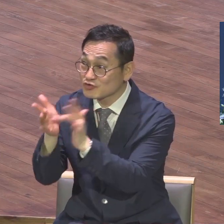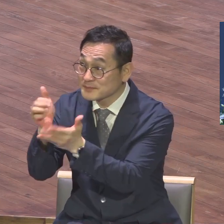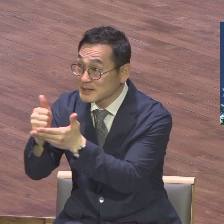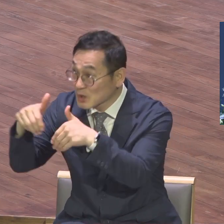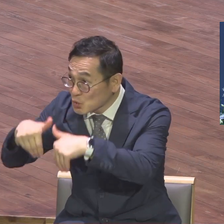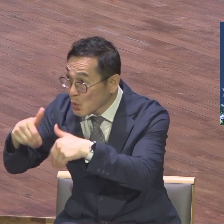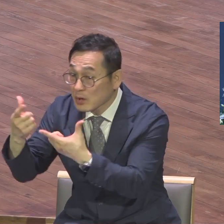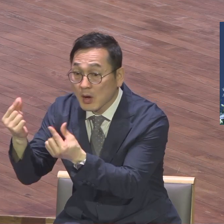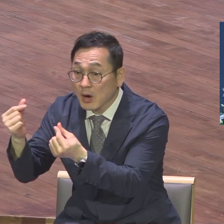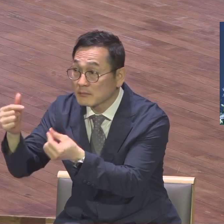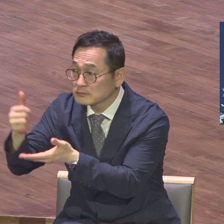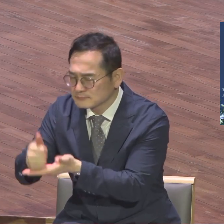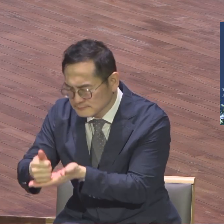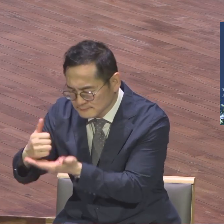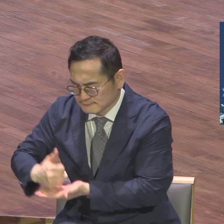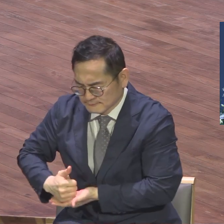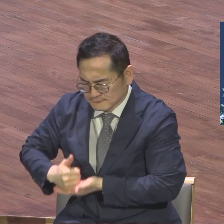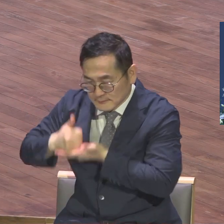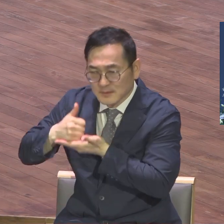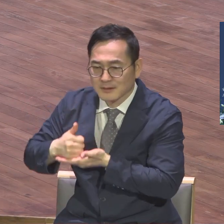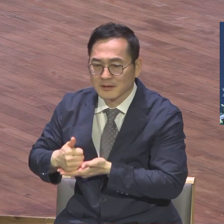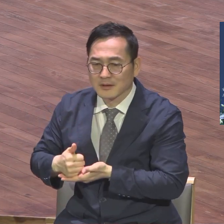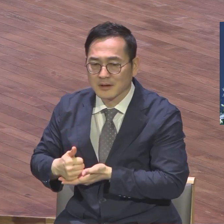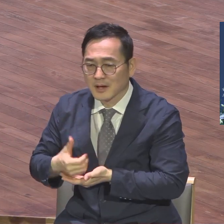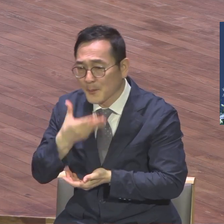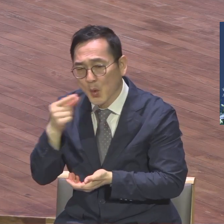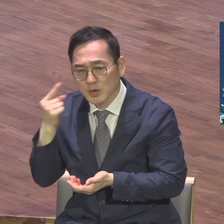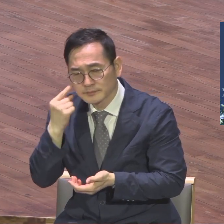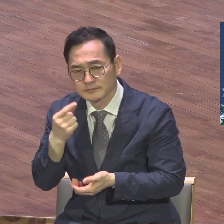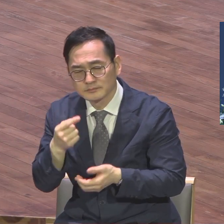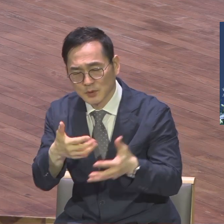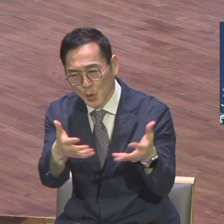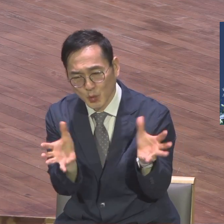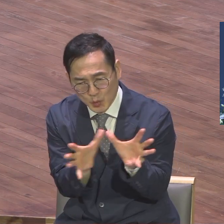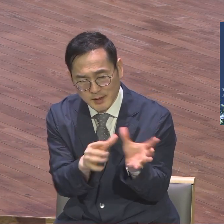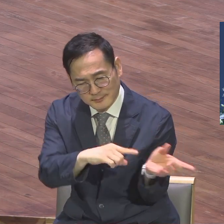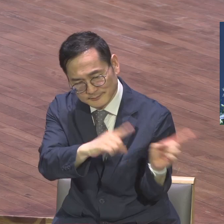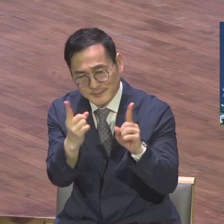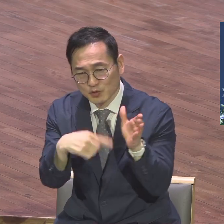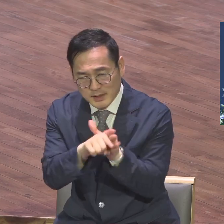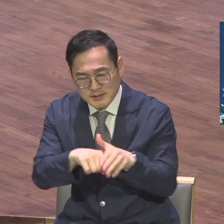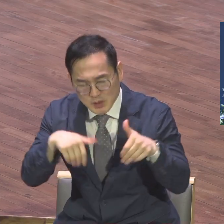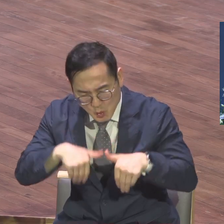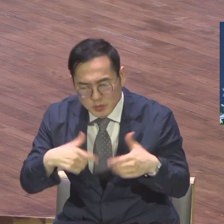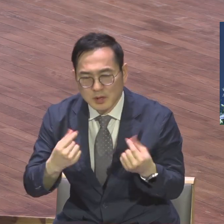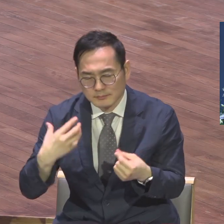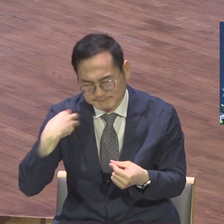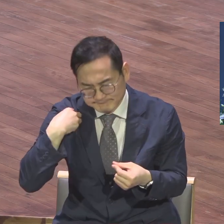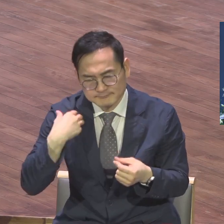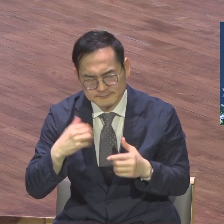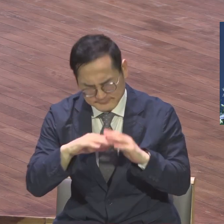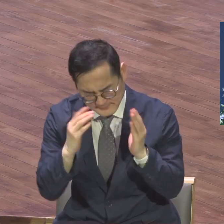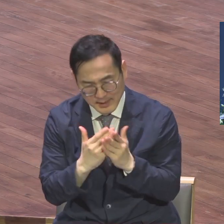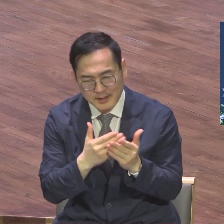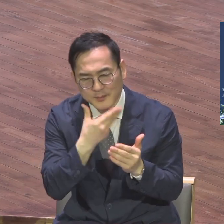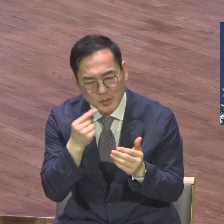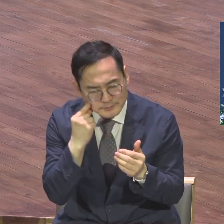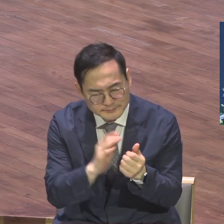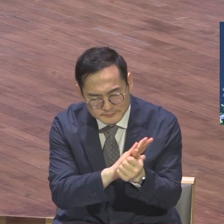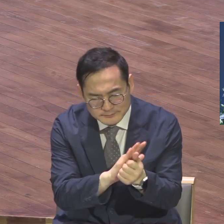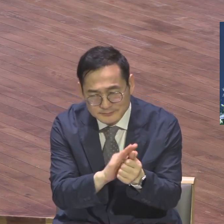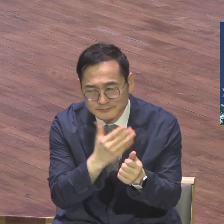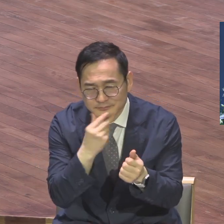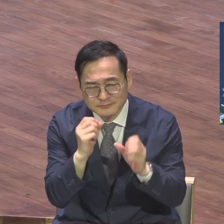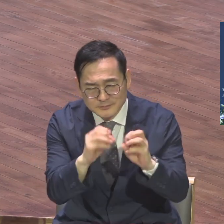삶을 통해서 생명 살리고 복음 공동체인 교회 살리는 그러한 신앙 그런 자리로